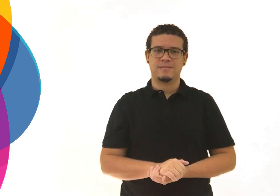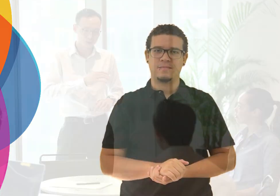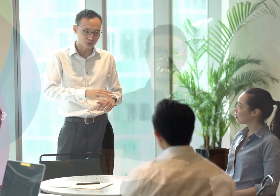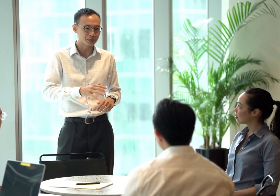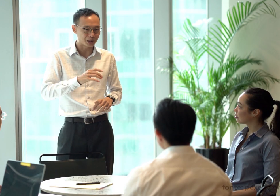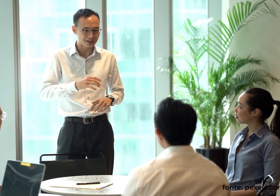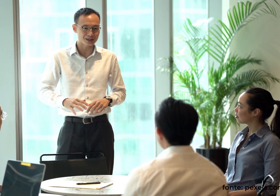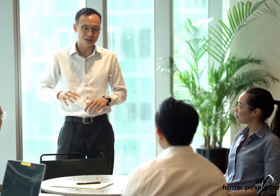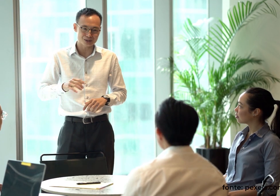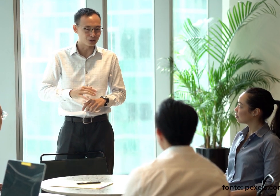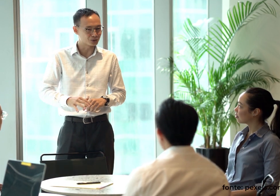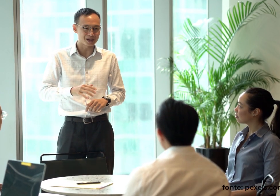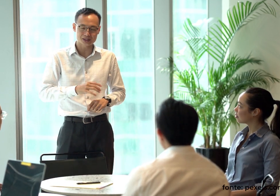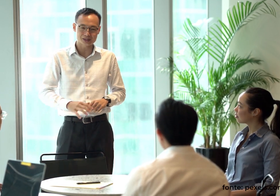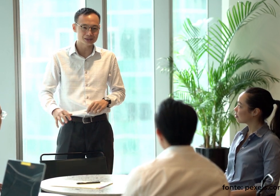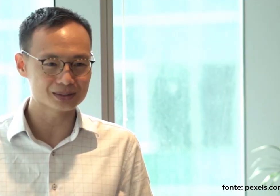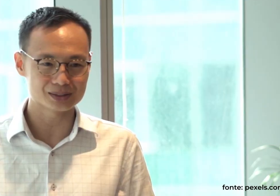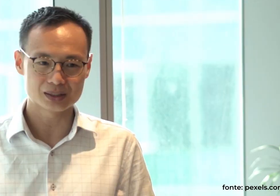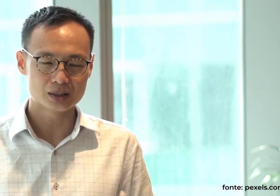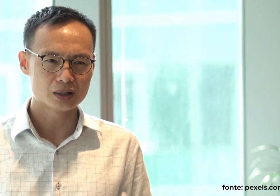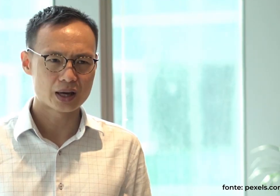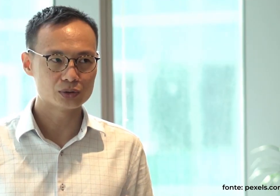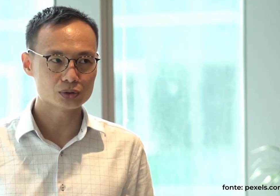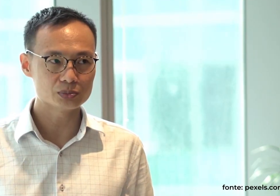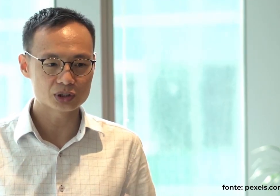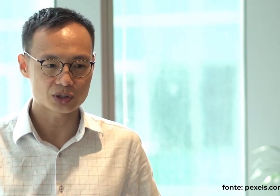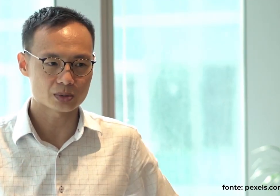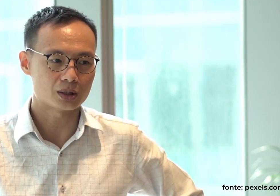há aquisição desta língua.